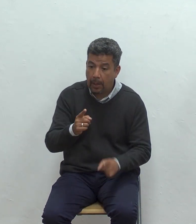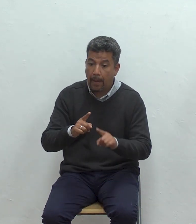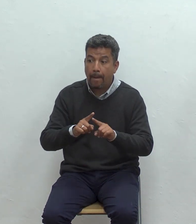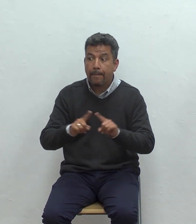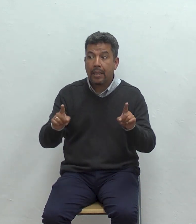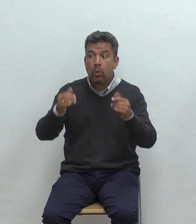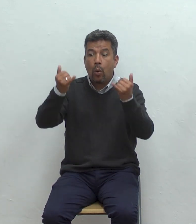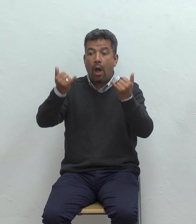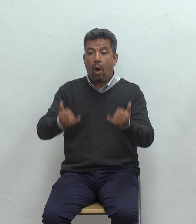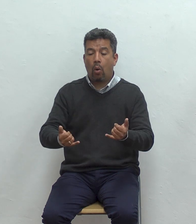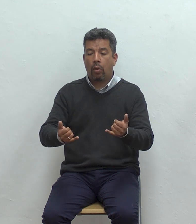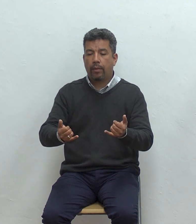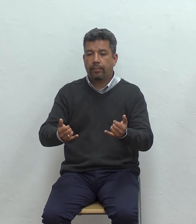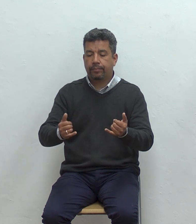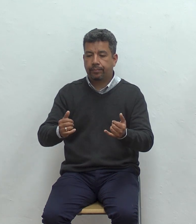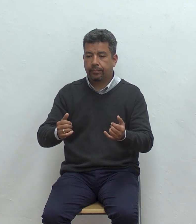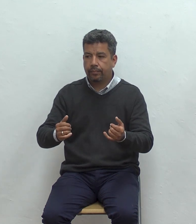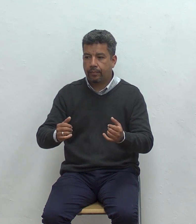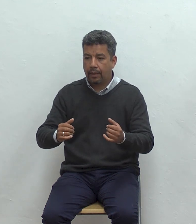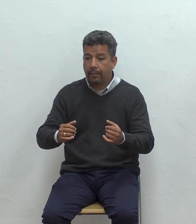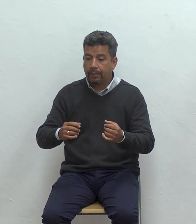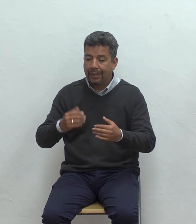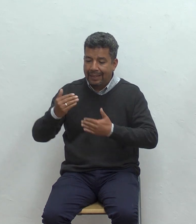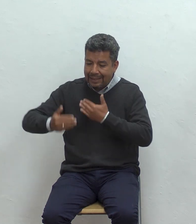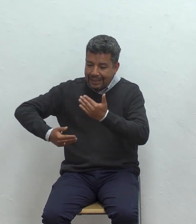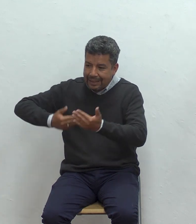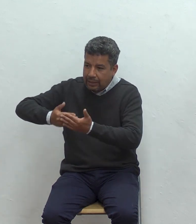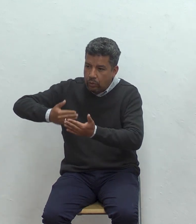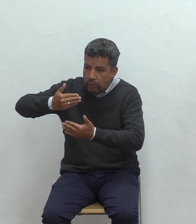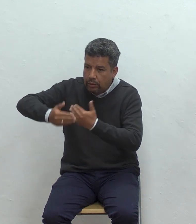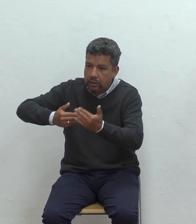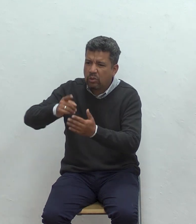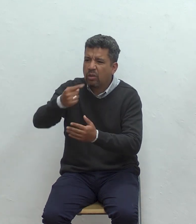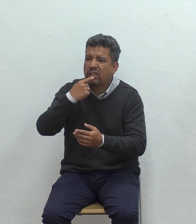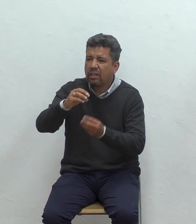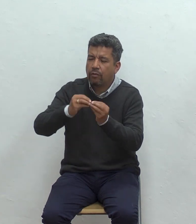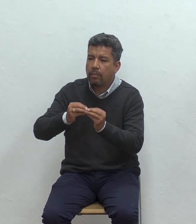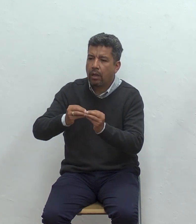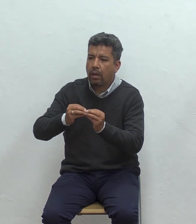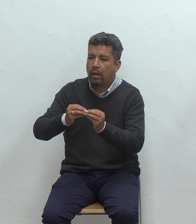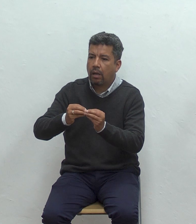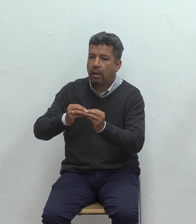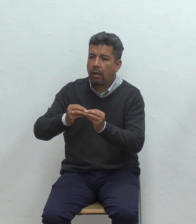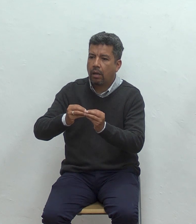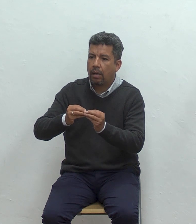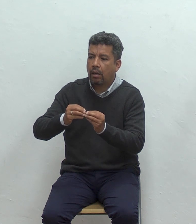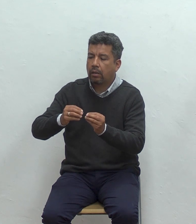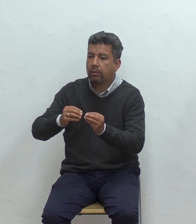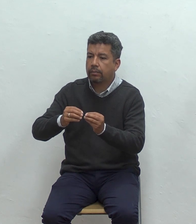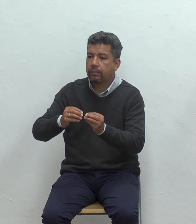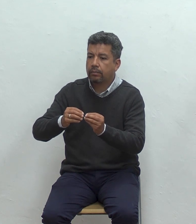ahora, en la consumación de los siglos, ¿cómo dice tu versión, Elvira? Dilo sin micrófono, y a otros que tengan otra